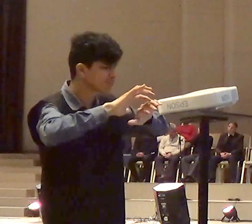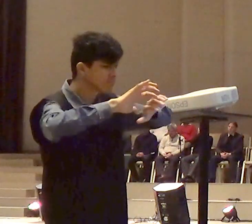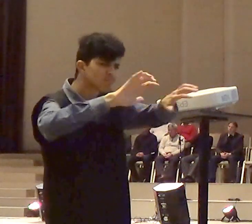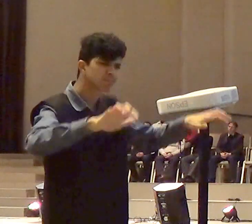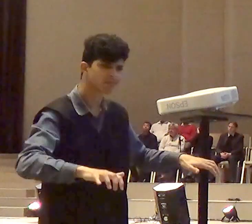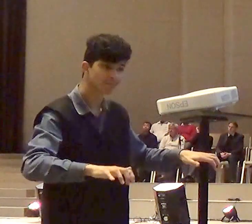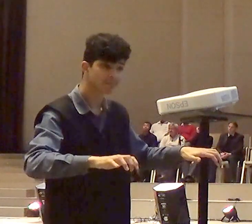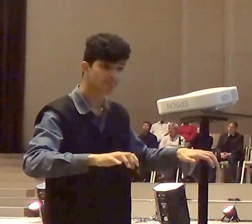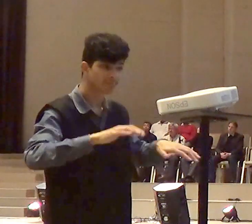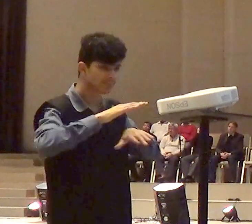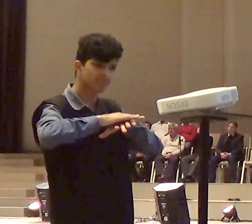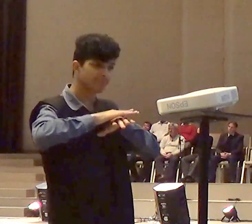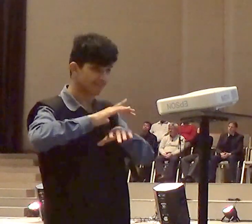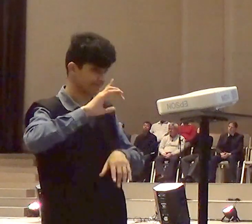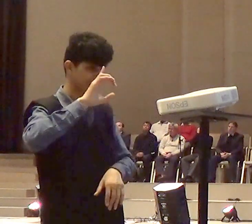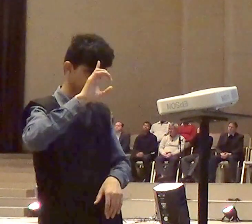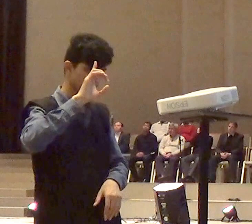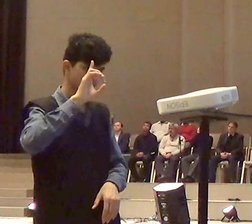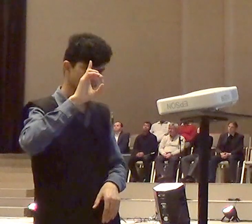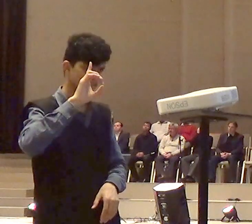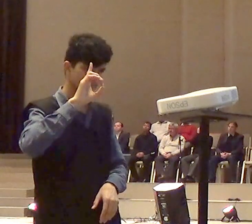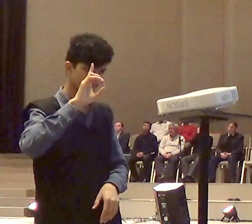eu queria orar com você